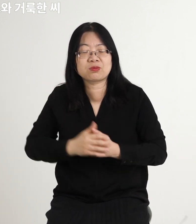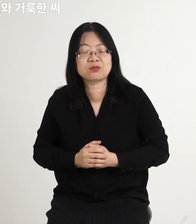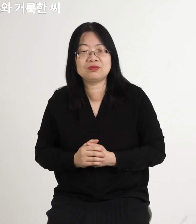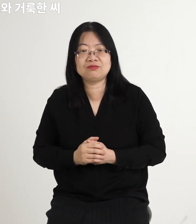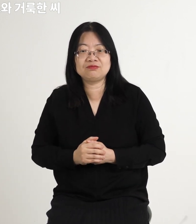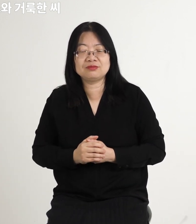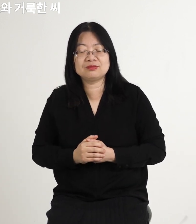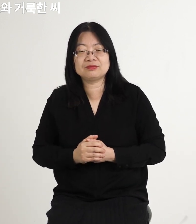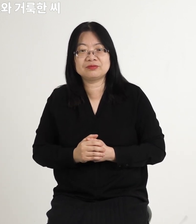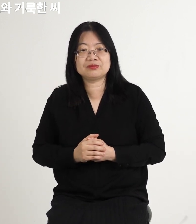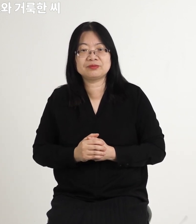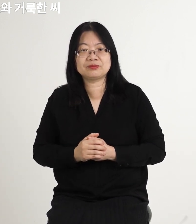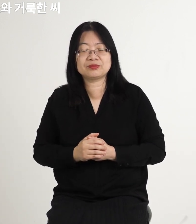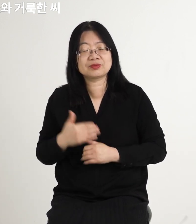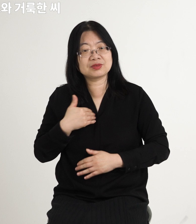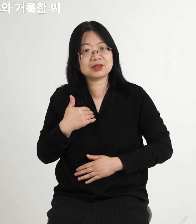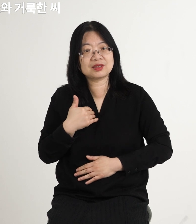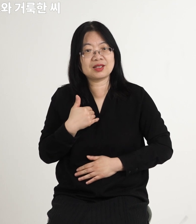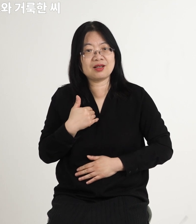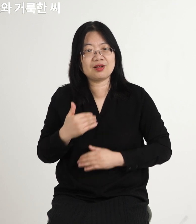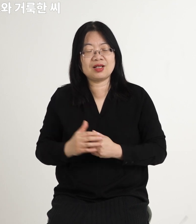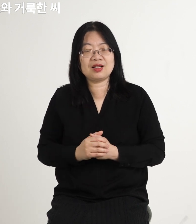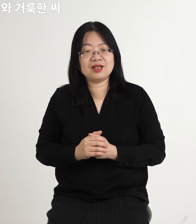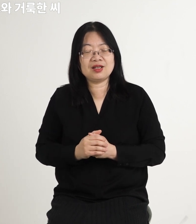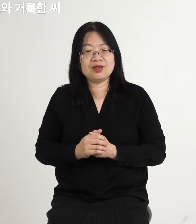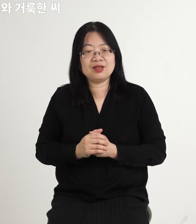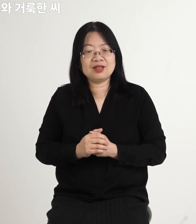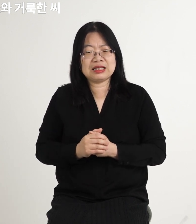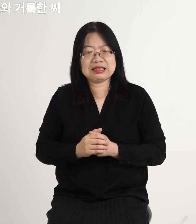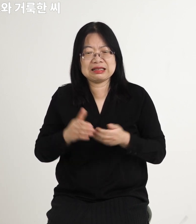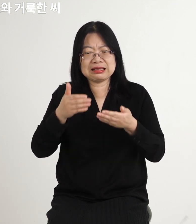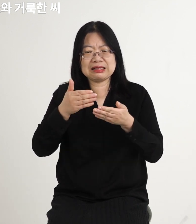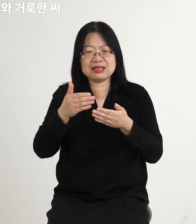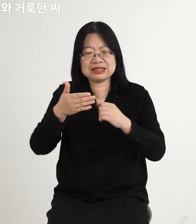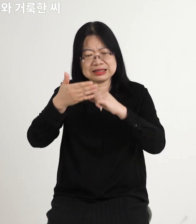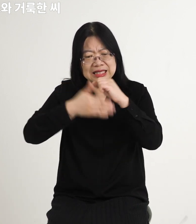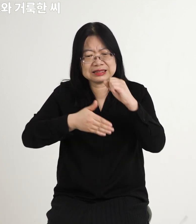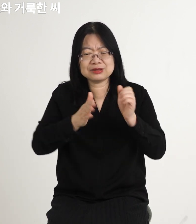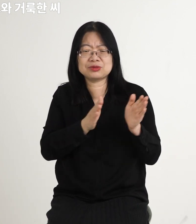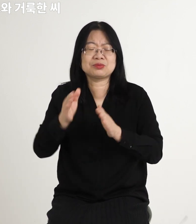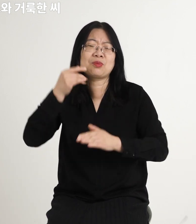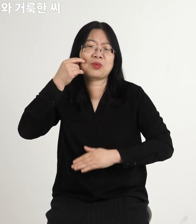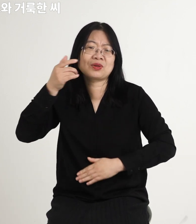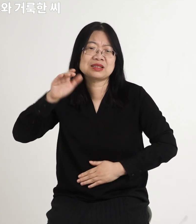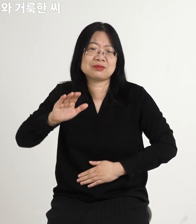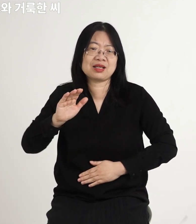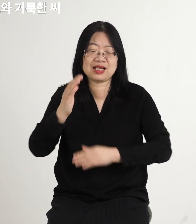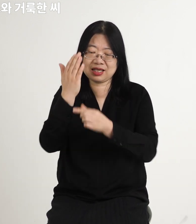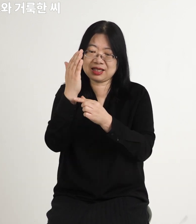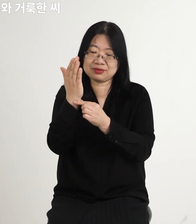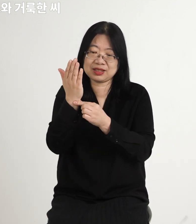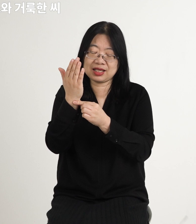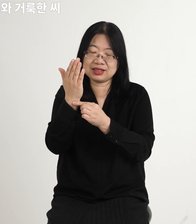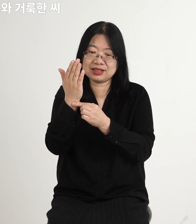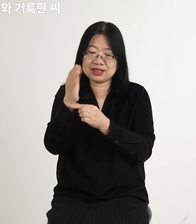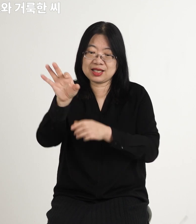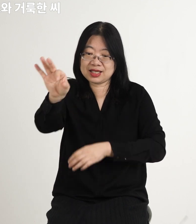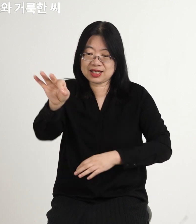이게 제가 이제 그 그림은 미처 준비를 못했는데 잎사귀를 딱 놓고 보면